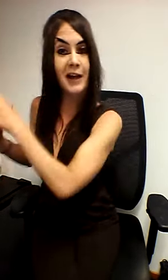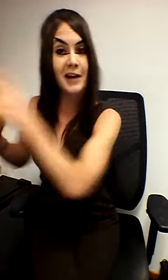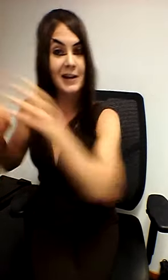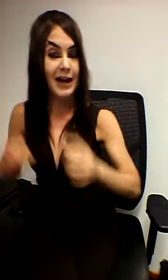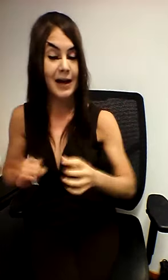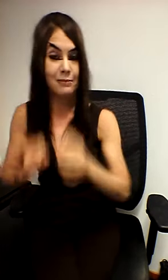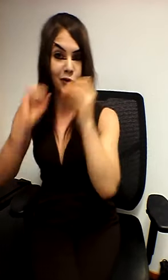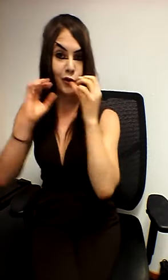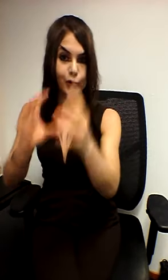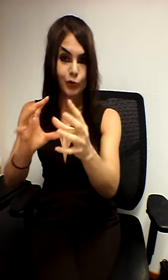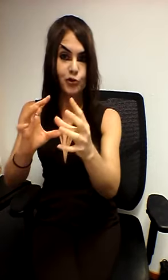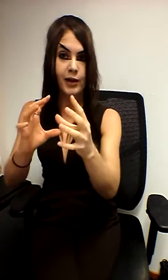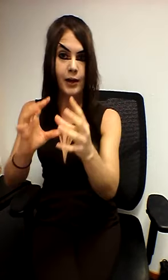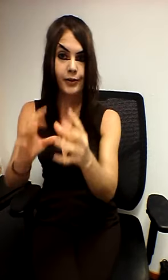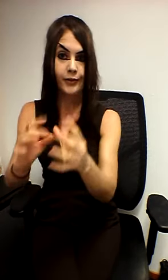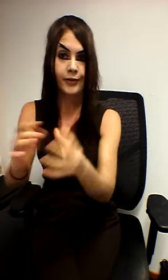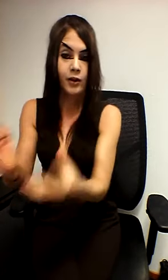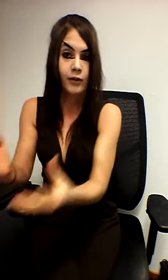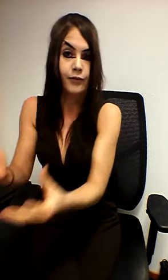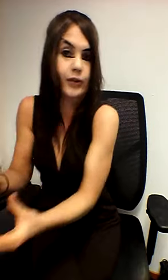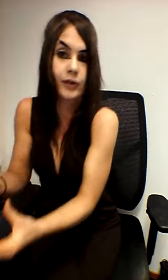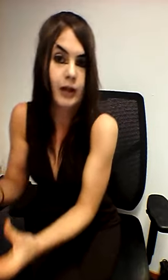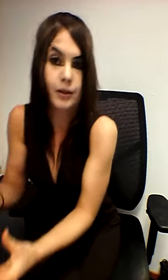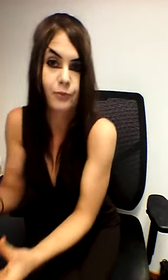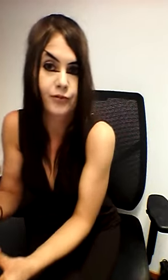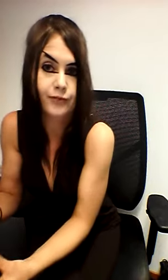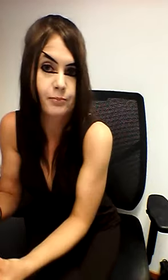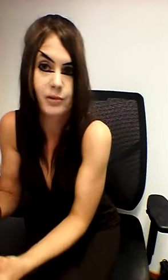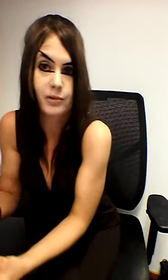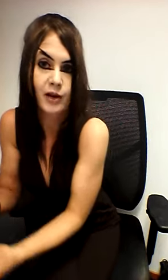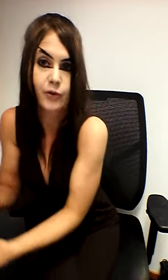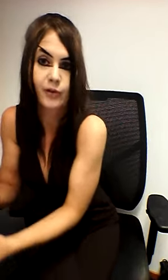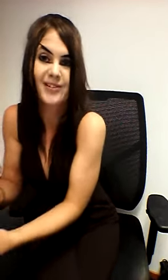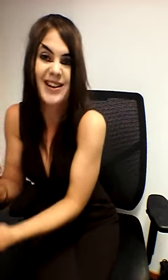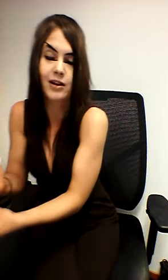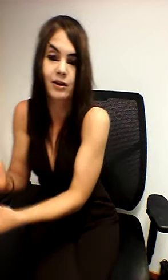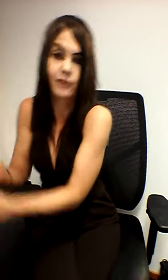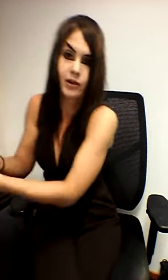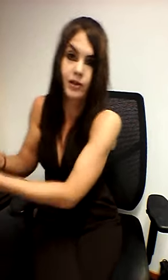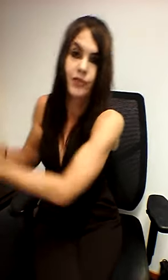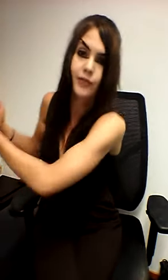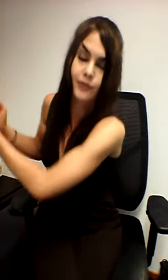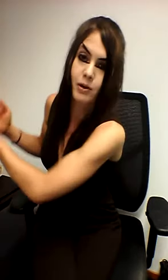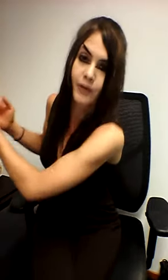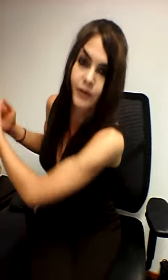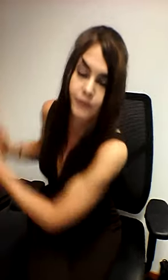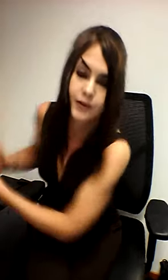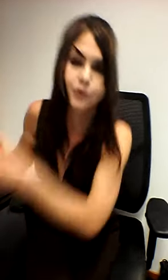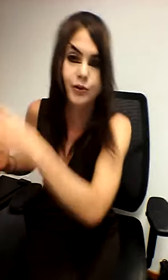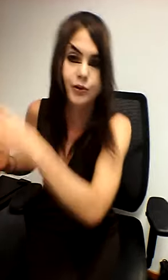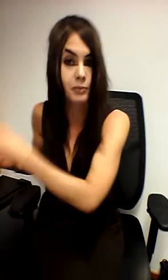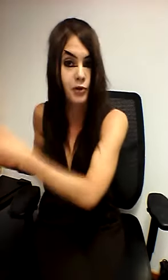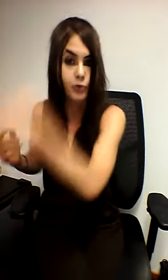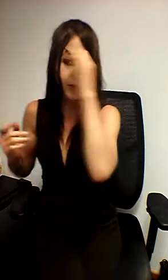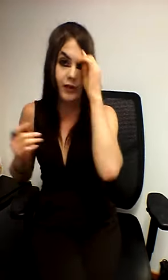en lichamelijke rust hebben, wil je lichaamsvetmassa kunnen dalen, want de verbranding van vetzuren in de mitochondriën van